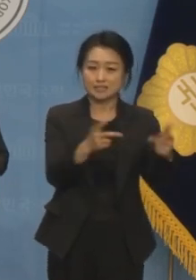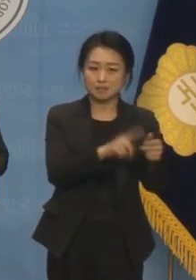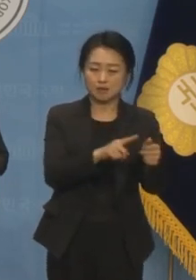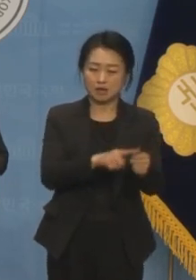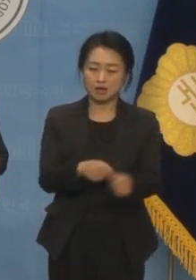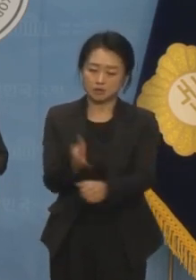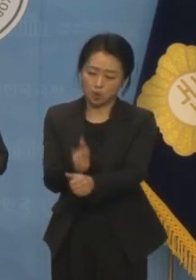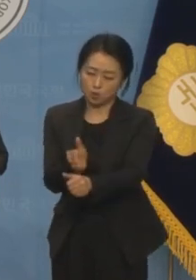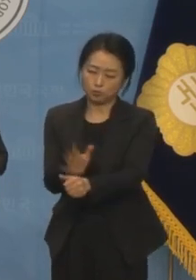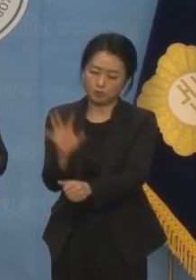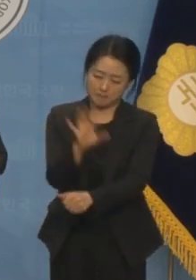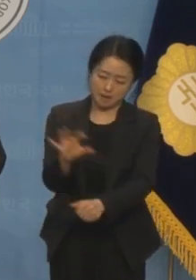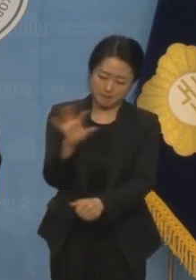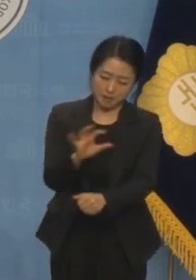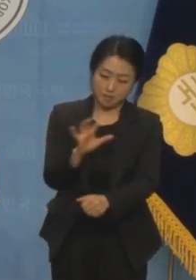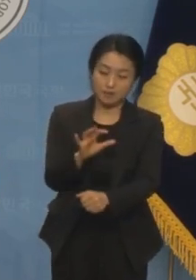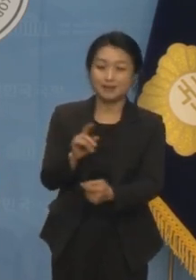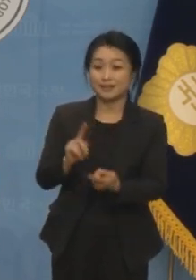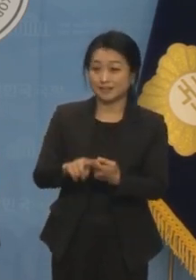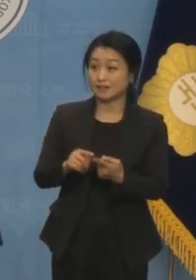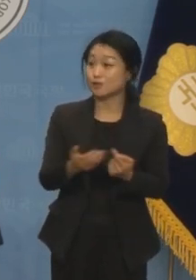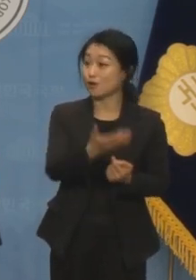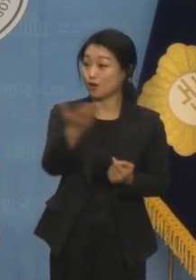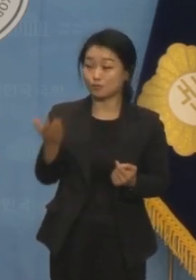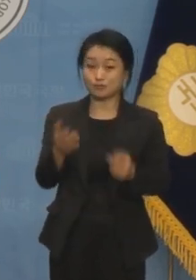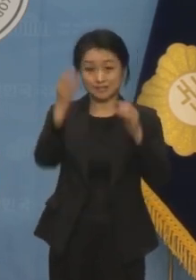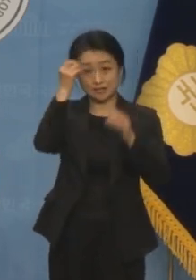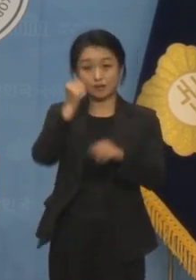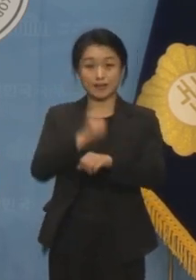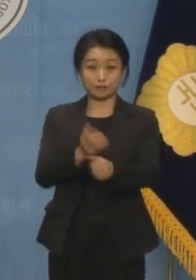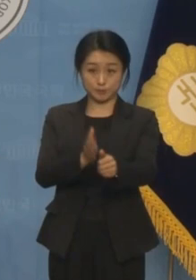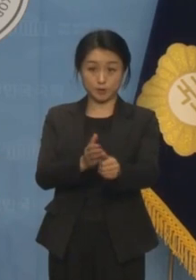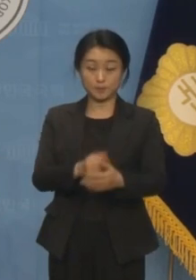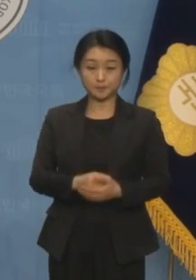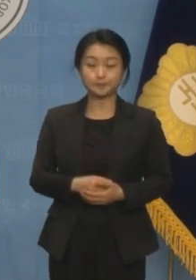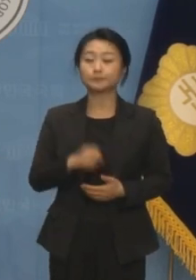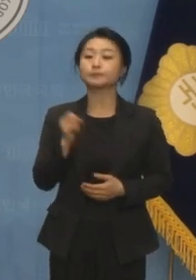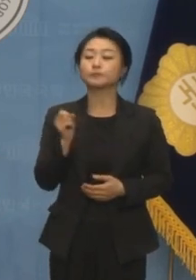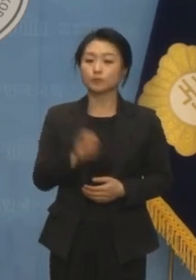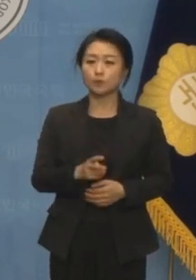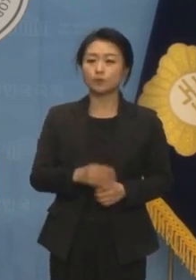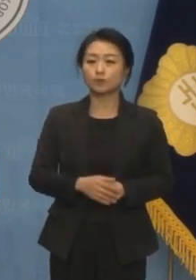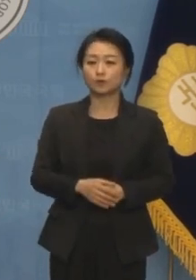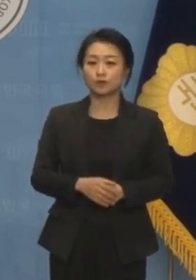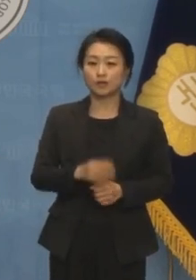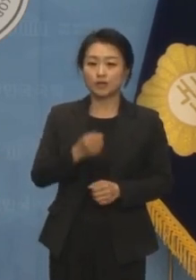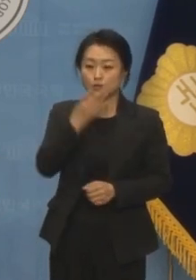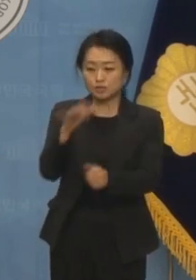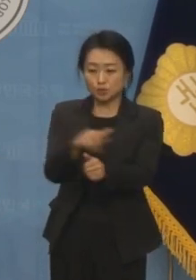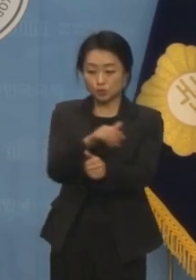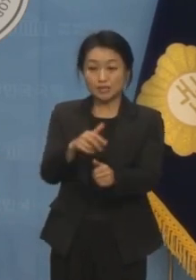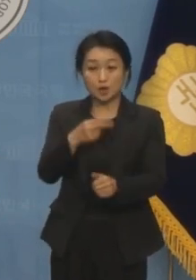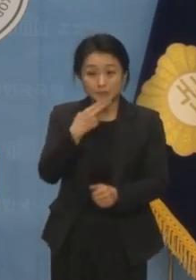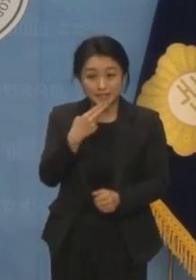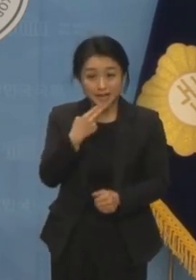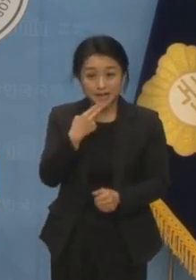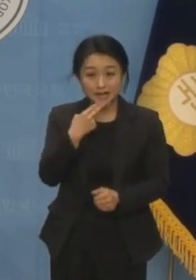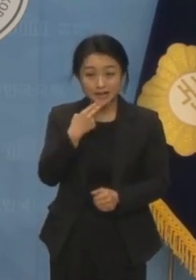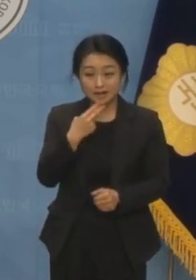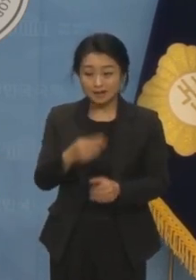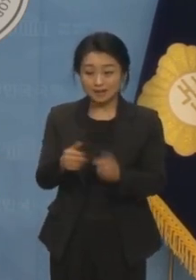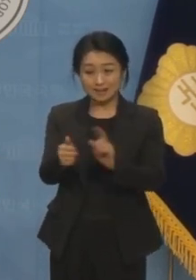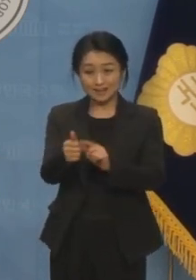요구를 반복했다는 점, 이 부분을 언론 여러분께서는 주목해 주셨으면 좋겠고요. 그리고 위증교사가 없었는데 김진성